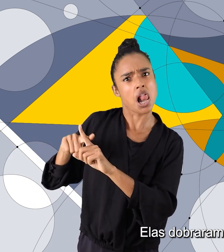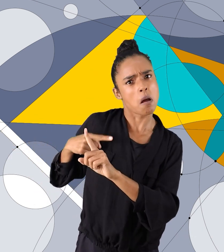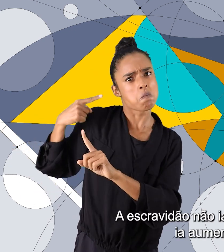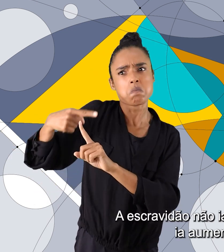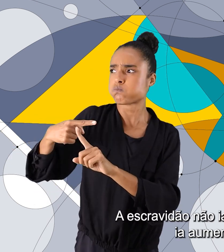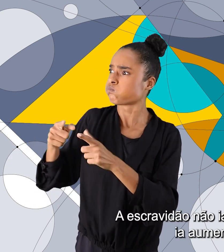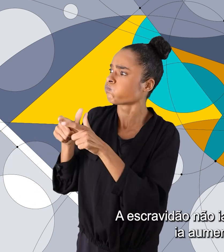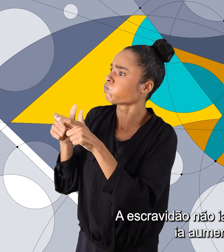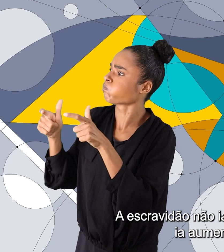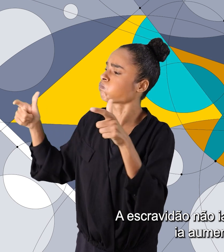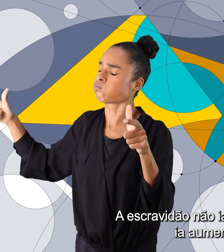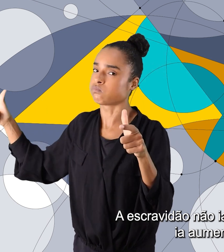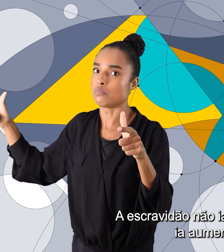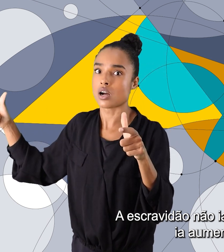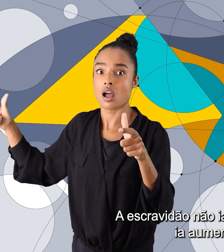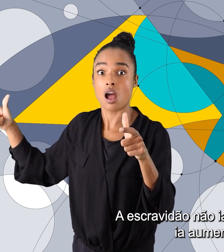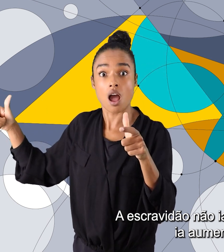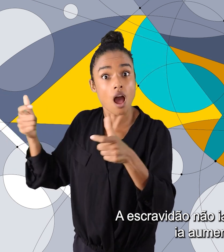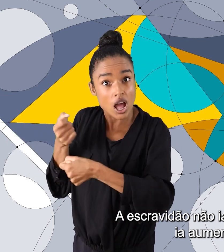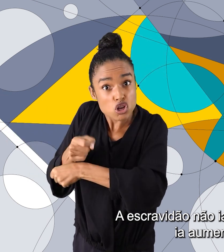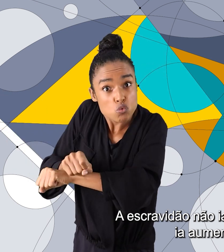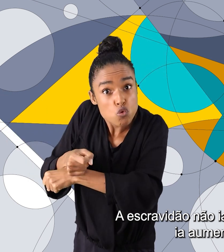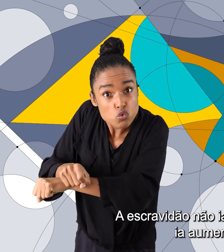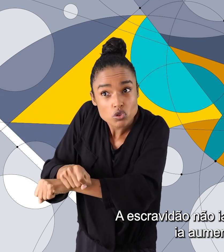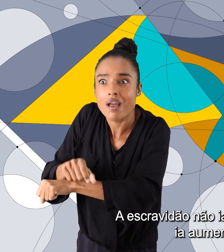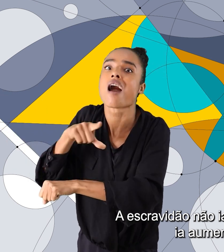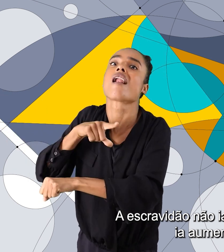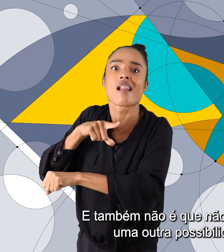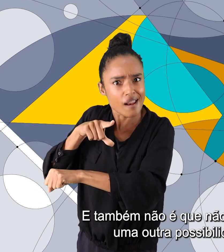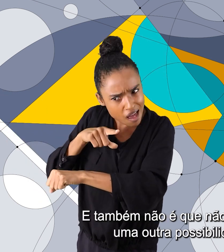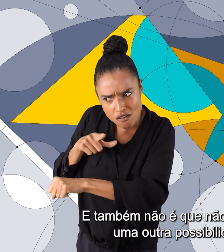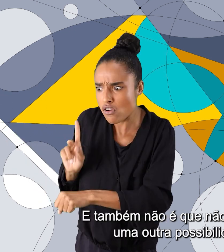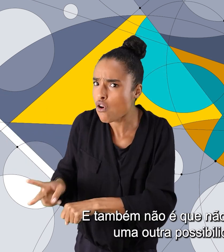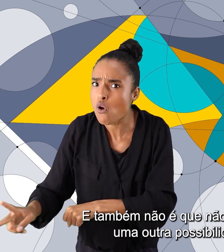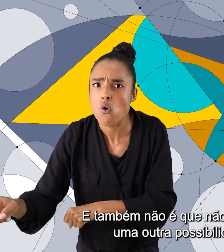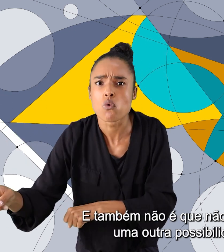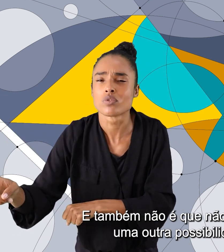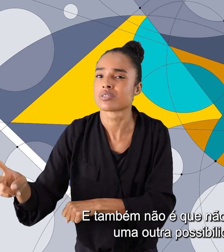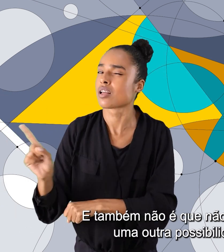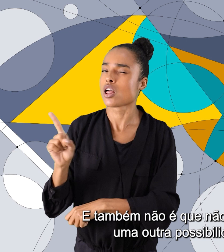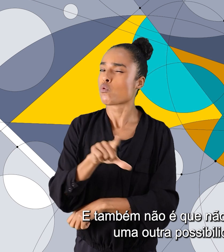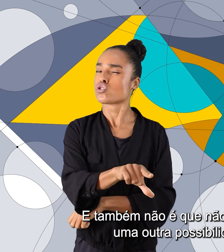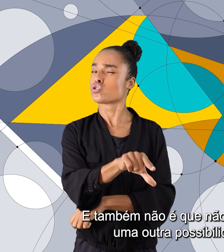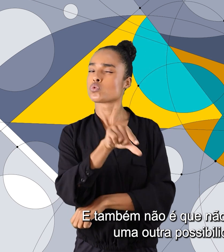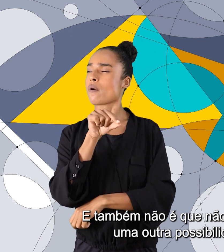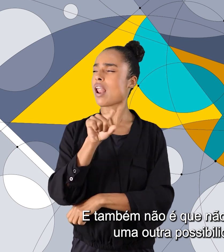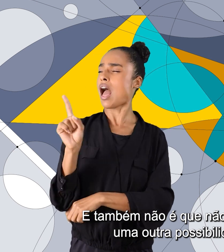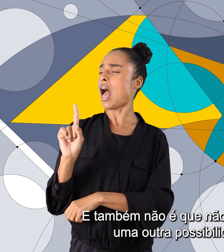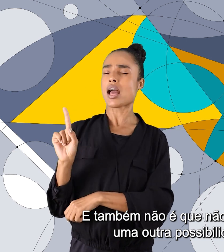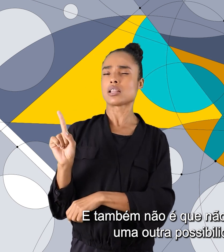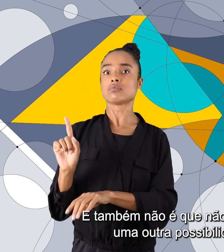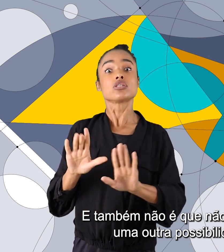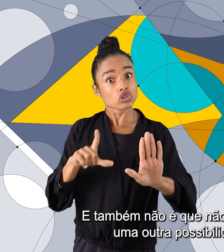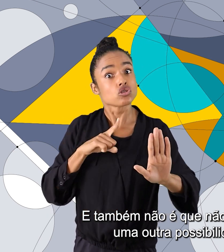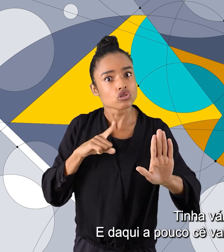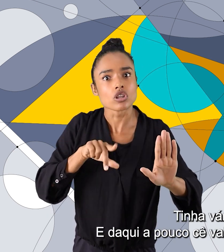aposta. A escravidão não ia só continuar, ia aumentar. E também não é que não tinha uma escolha, uma outra possibilidade de